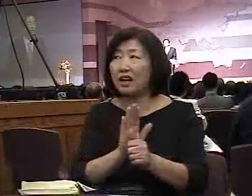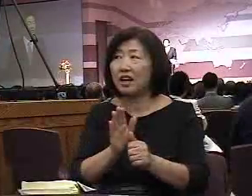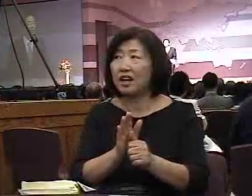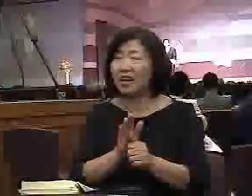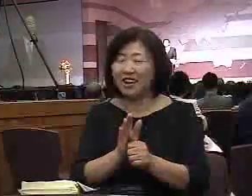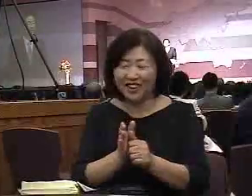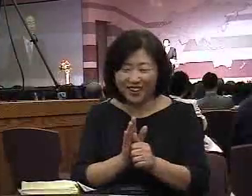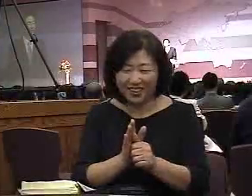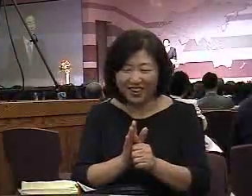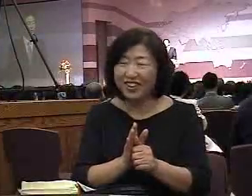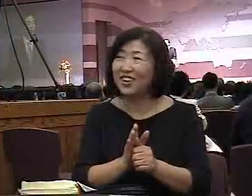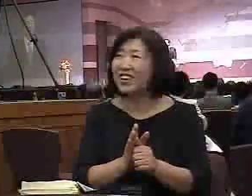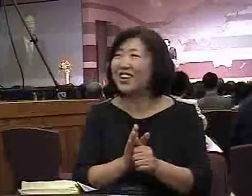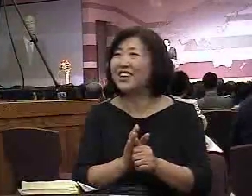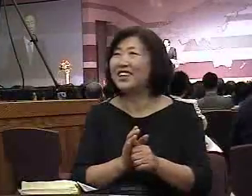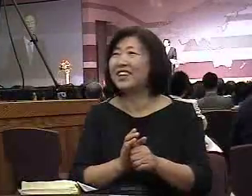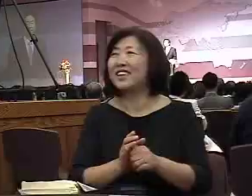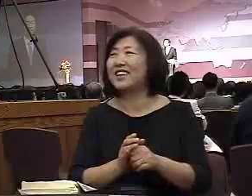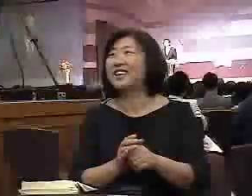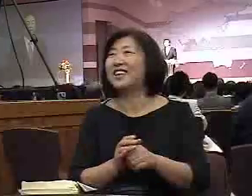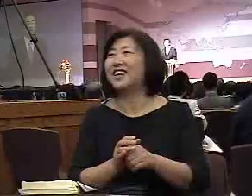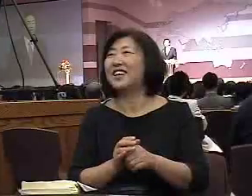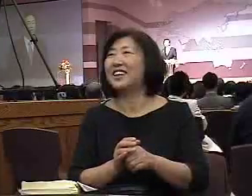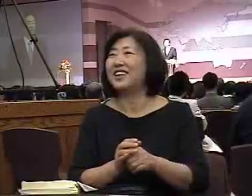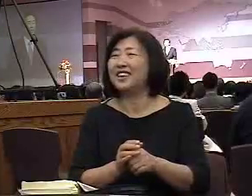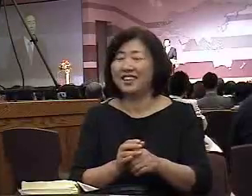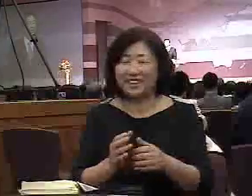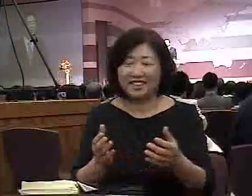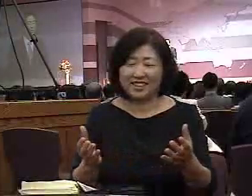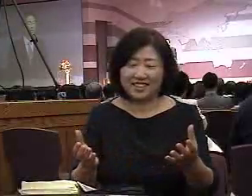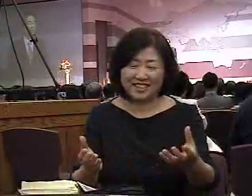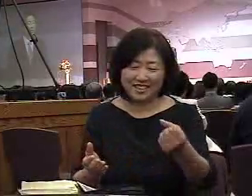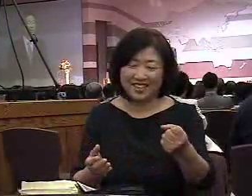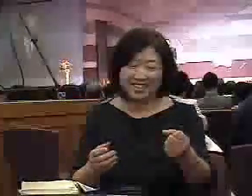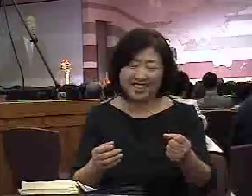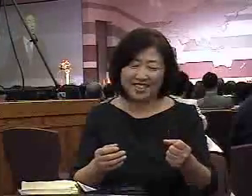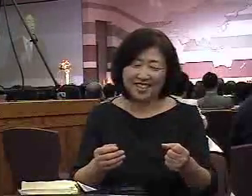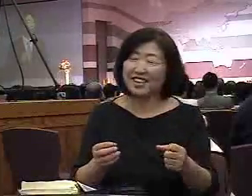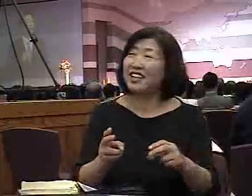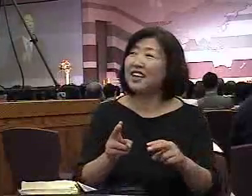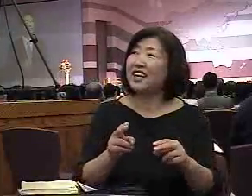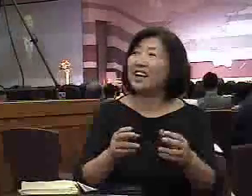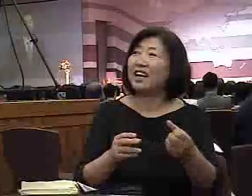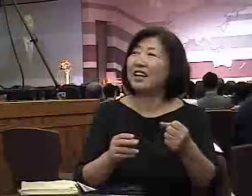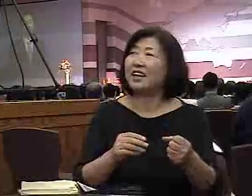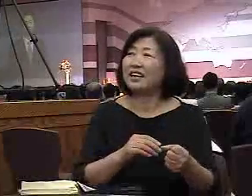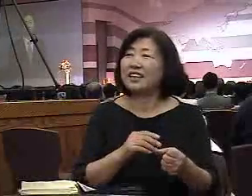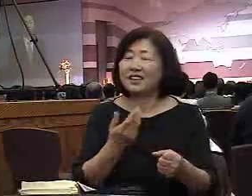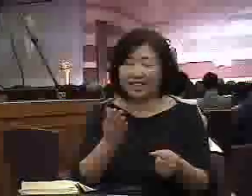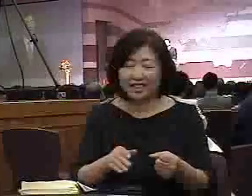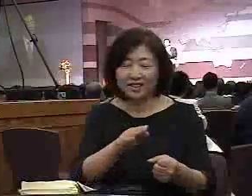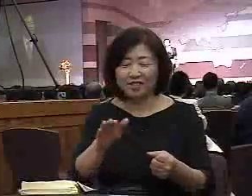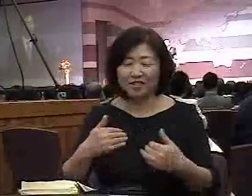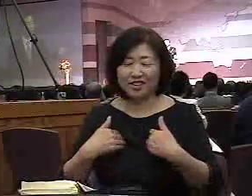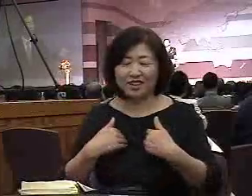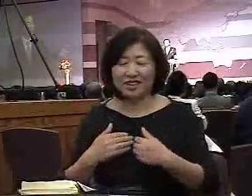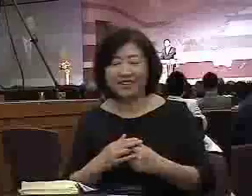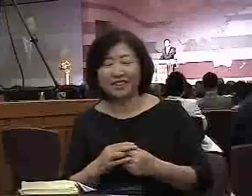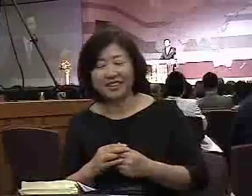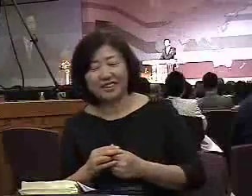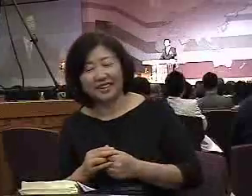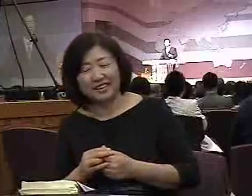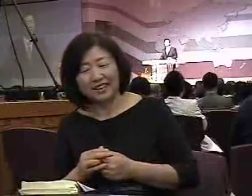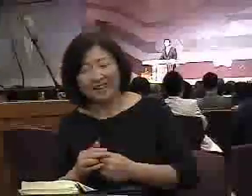더 맞지. 싸다 이놈아 그냥. 잡으라 그래 잡지. 근데 그게 우리라는 거예요. 하나님이 손을